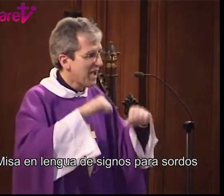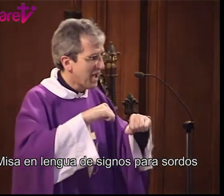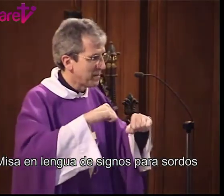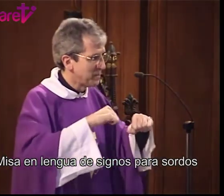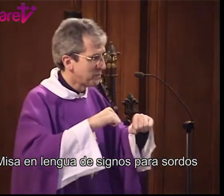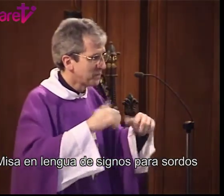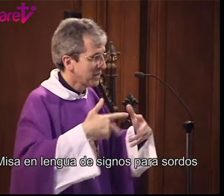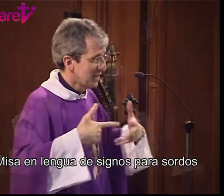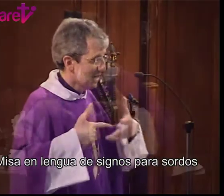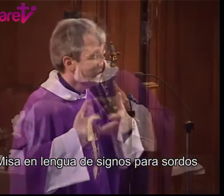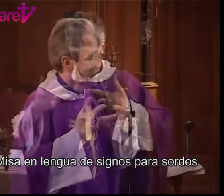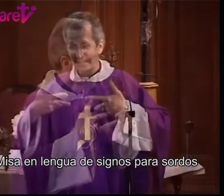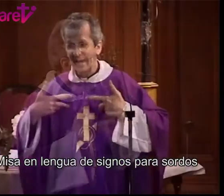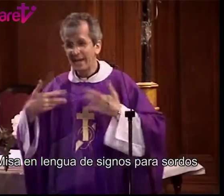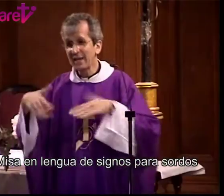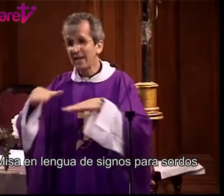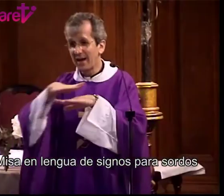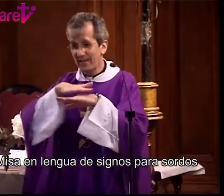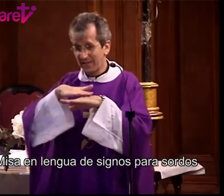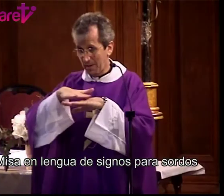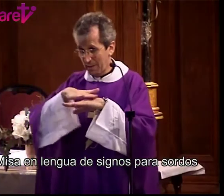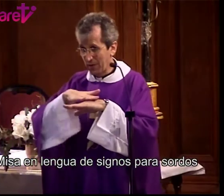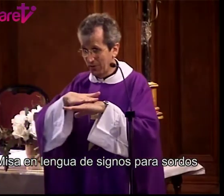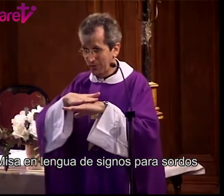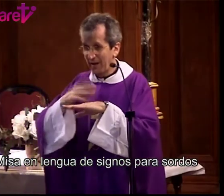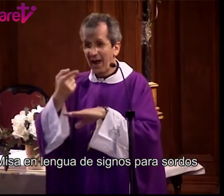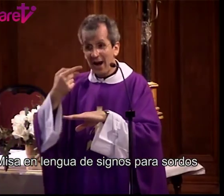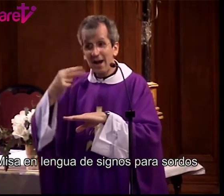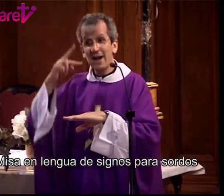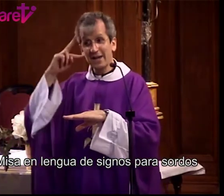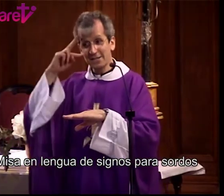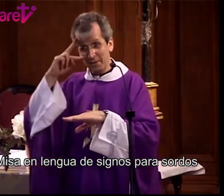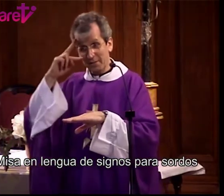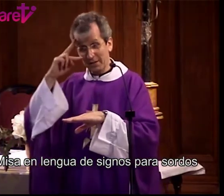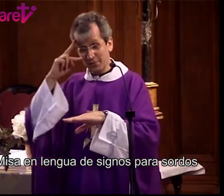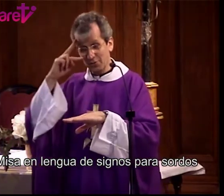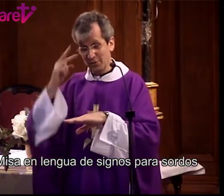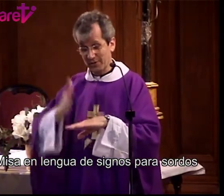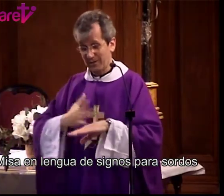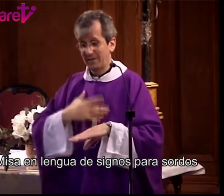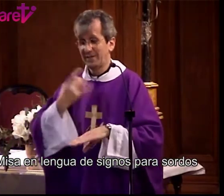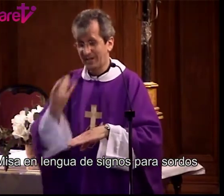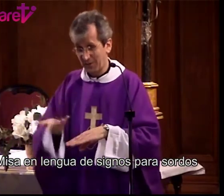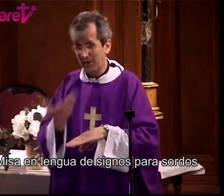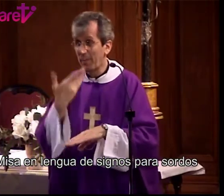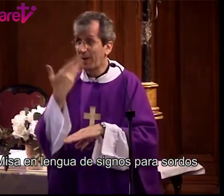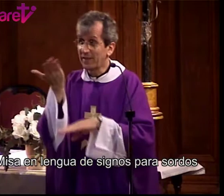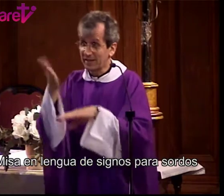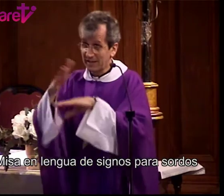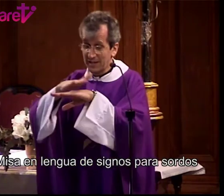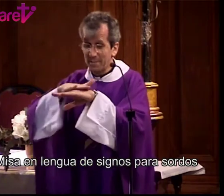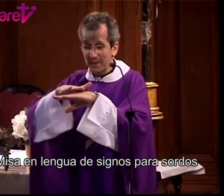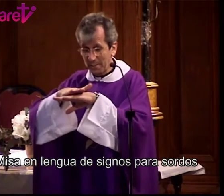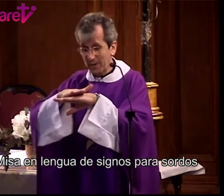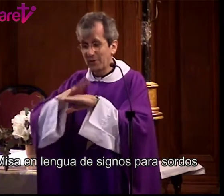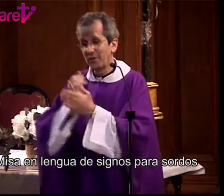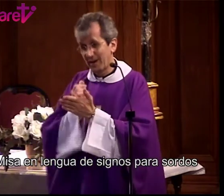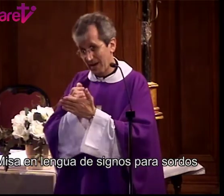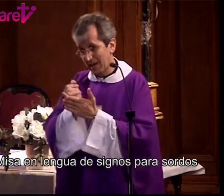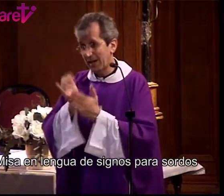Amén. Que esa alegría del perdón la experimentemos siendo capaces de pedir perdón a través